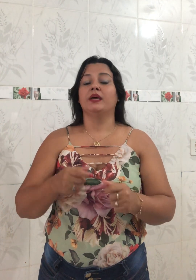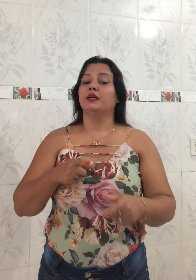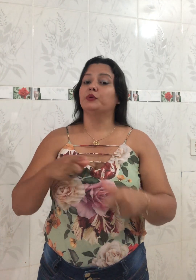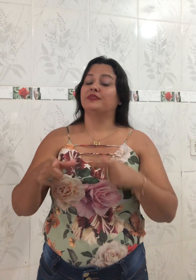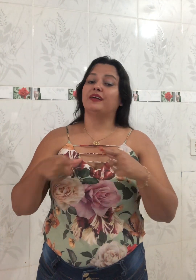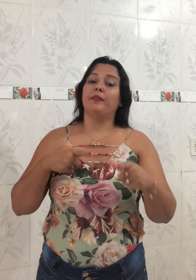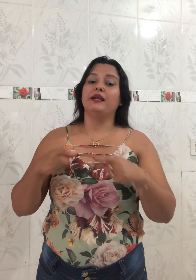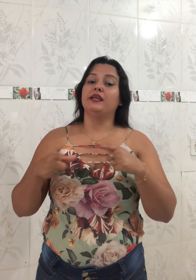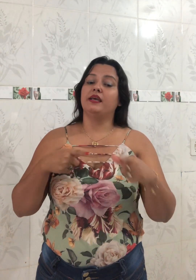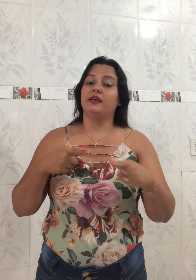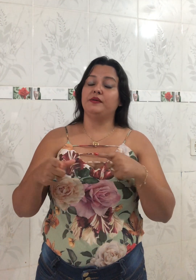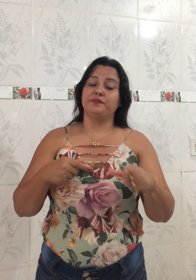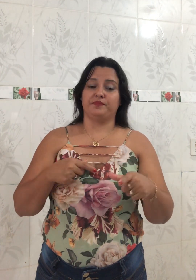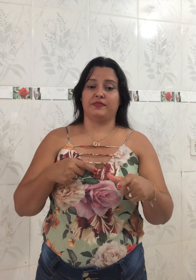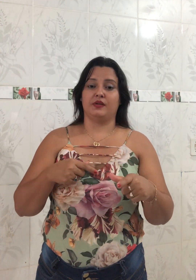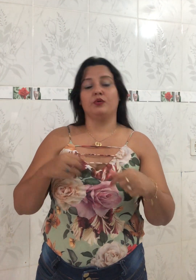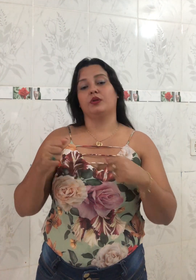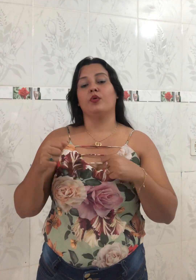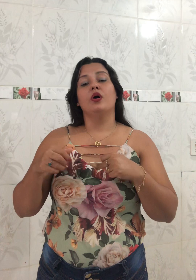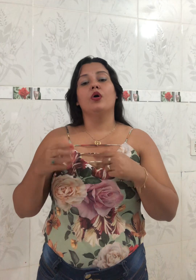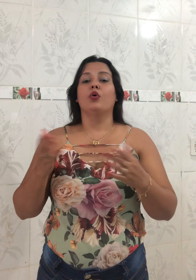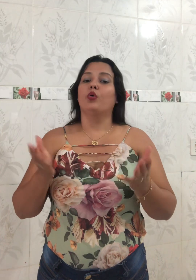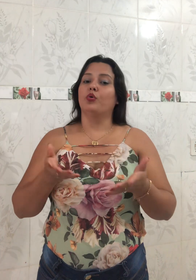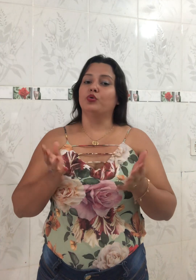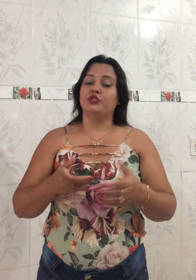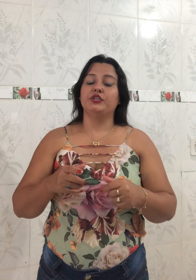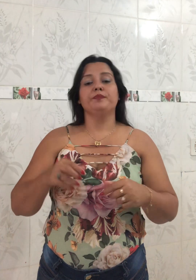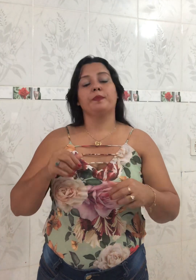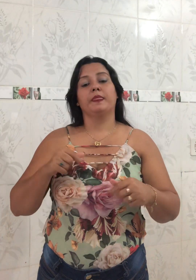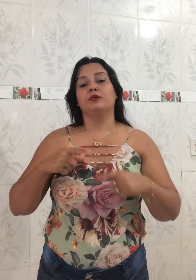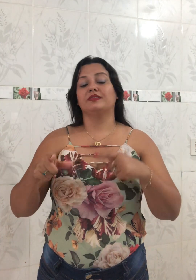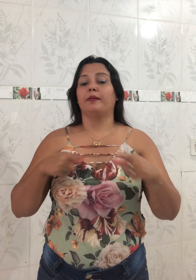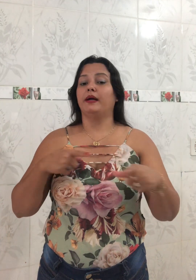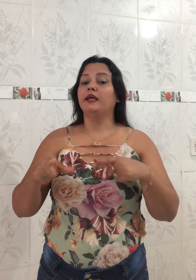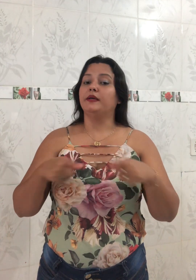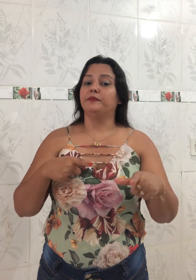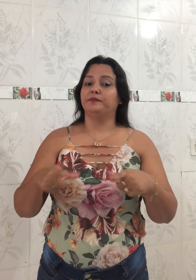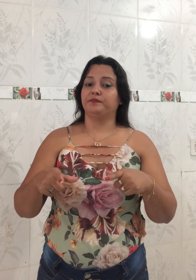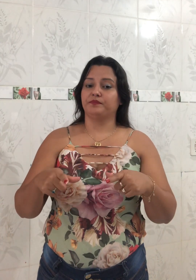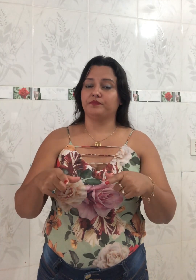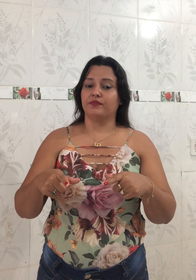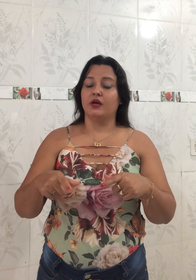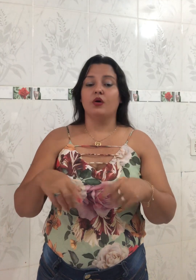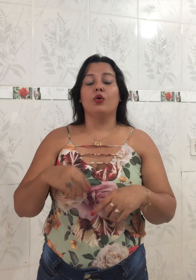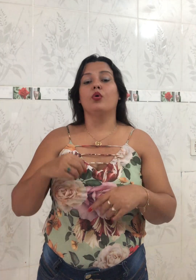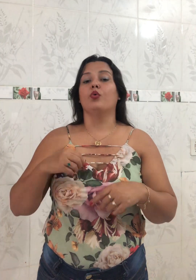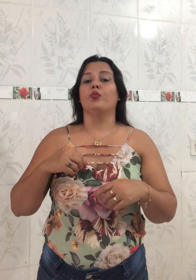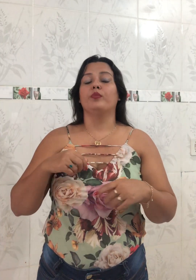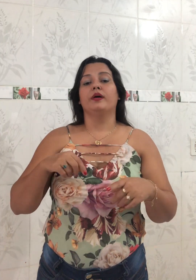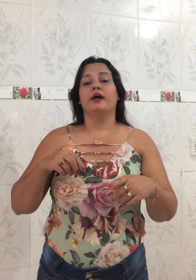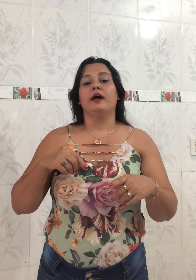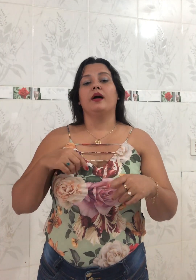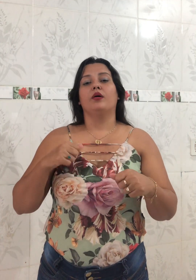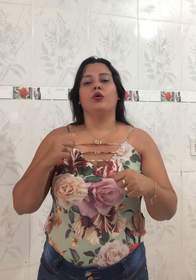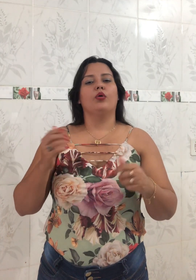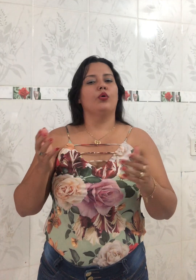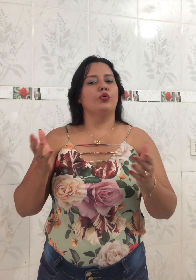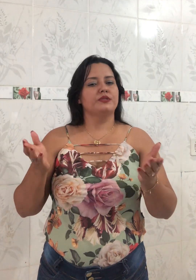eu trabalhei. Então, hoje eu trabalhei. Ou se